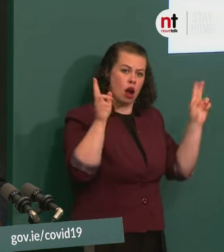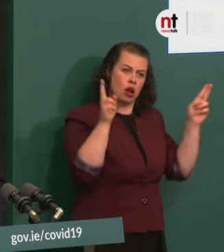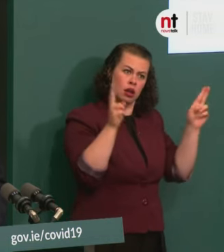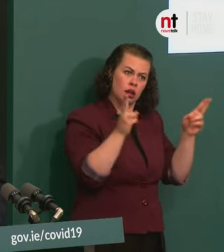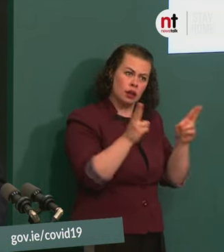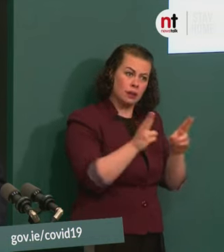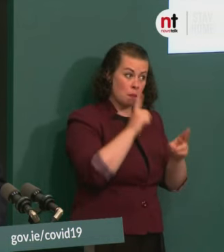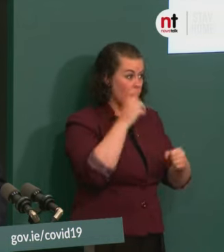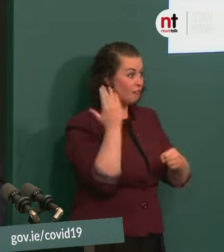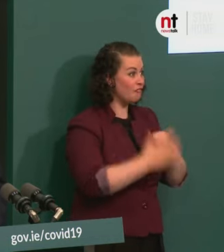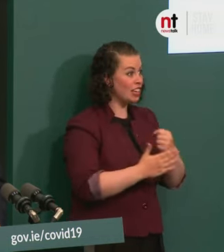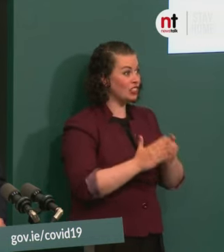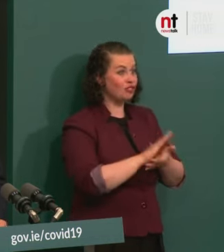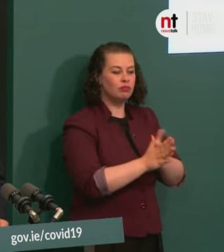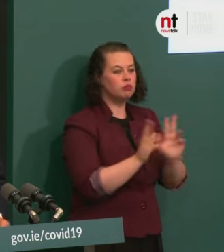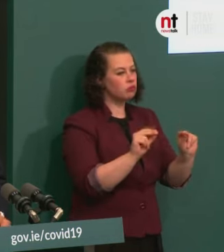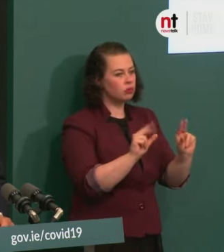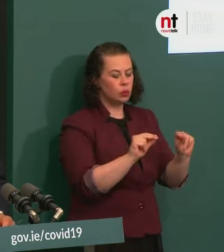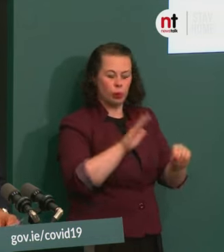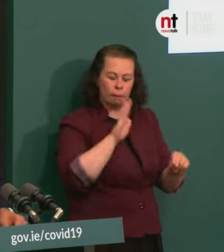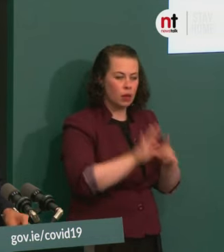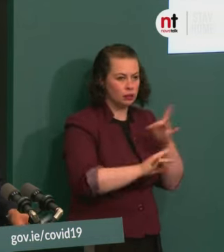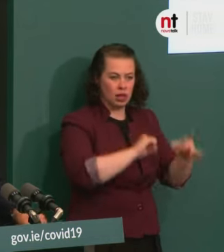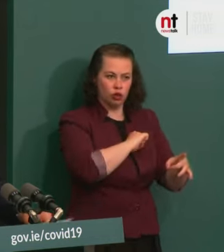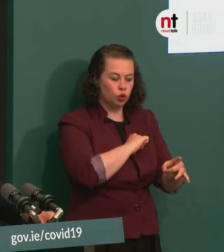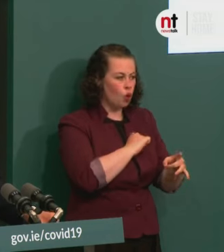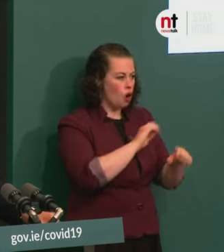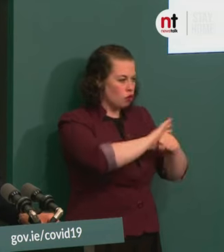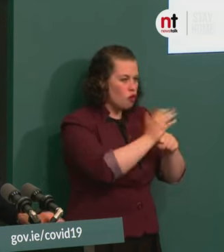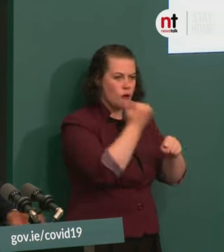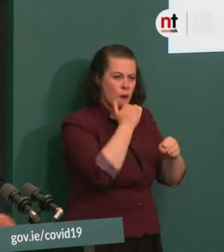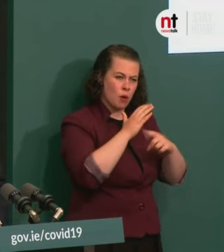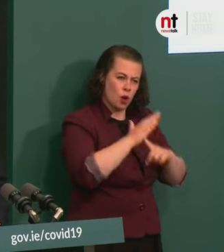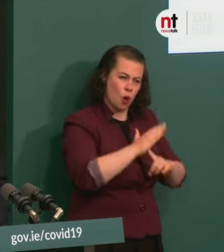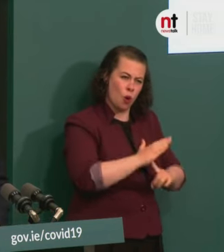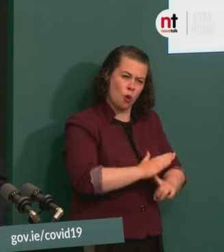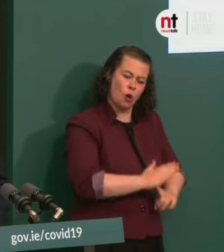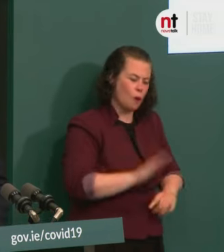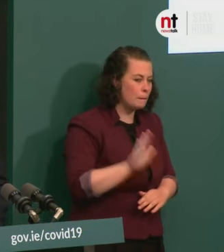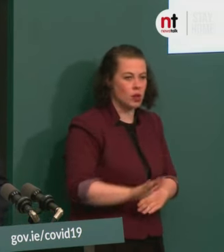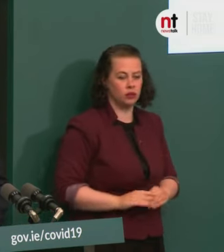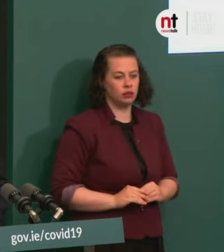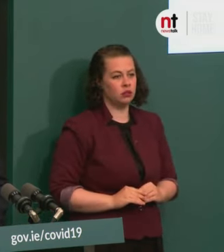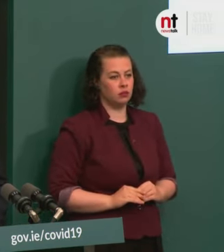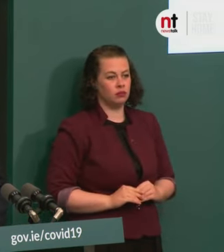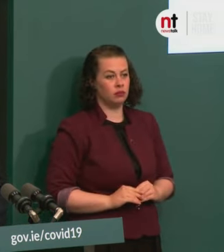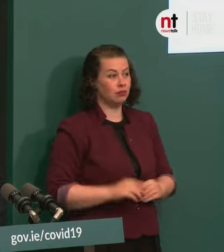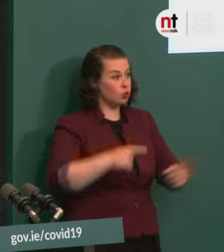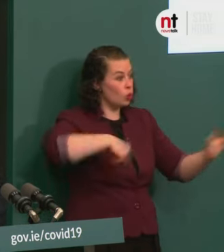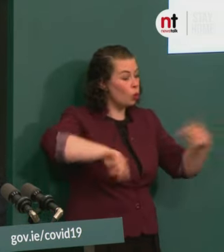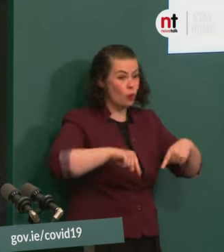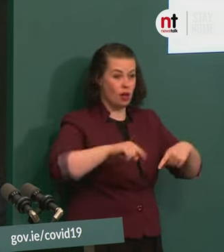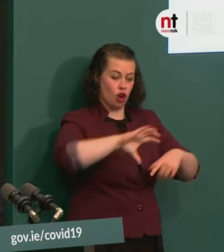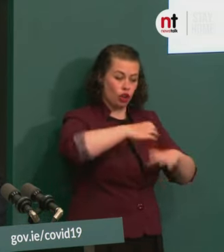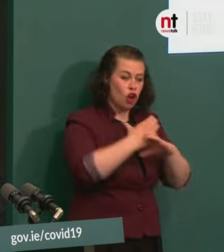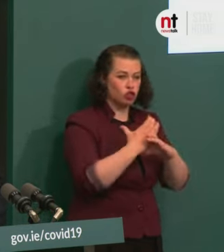debemos extinguir cada chispa y apagar cada brazo estamos todos juntos en este gran esfuerzo nacional y debemos confiar unos